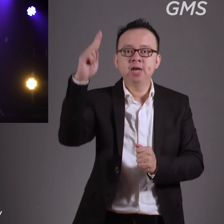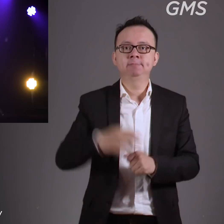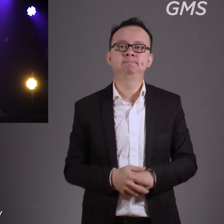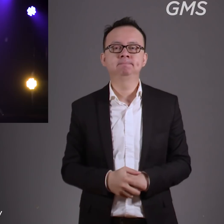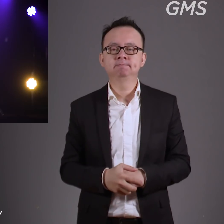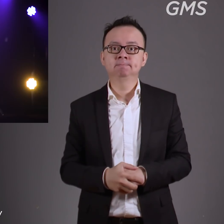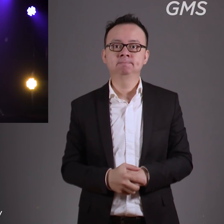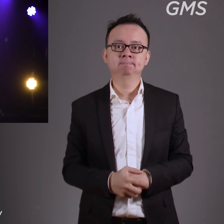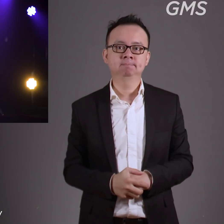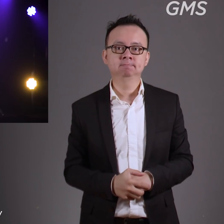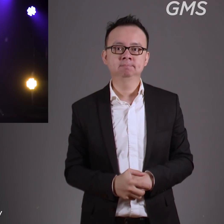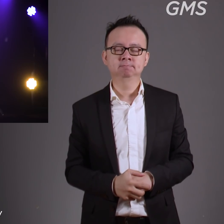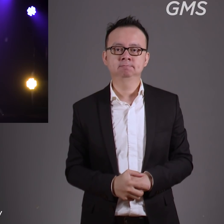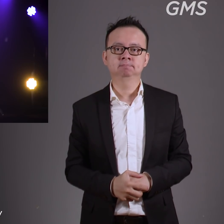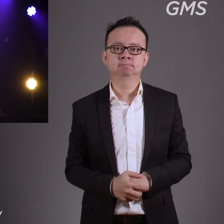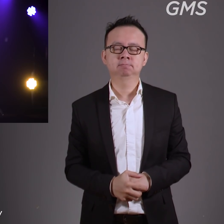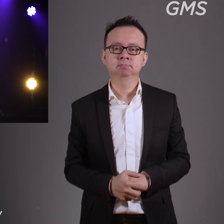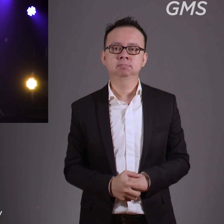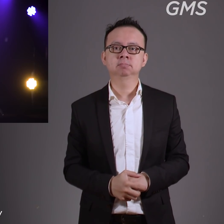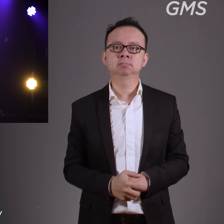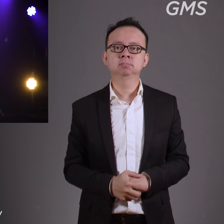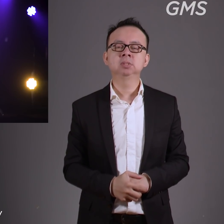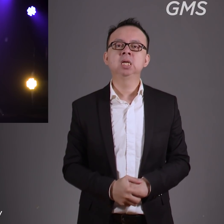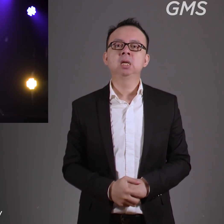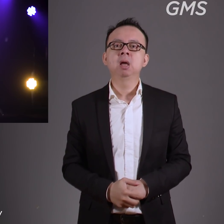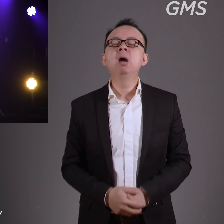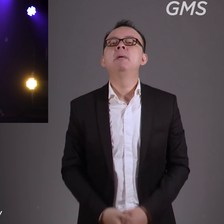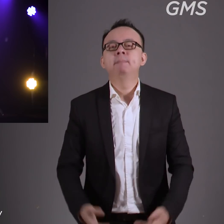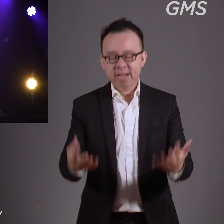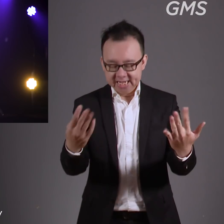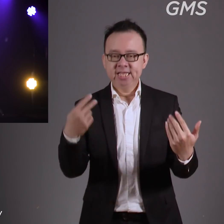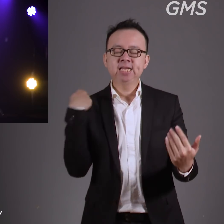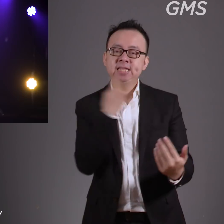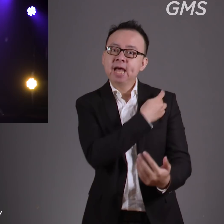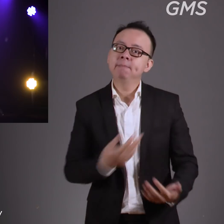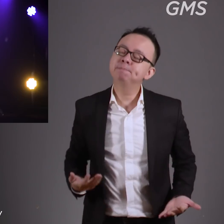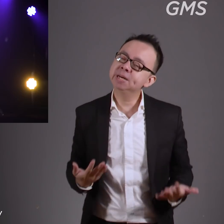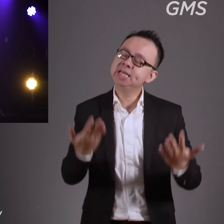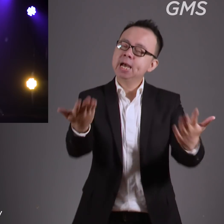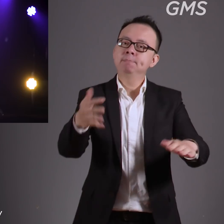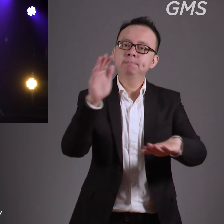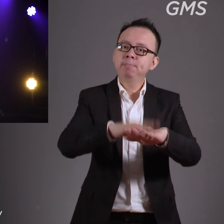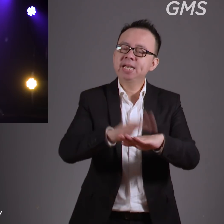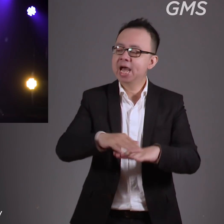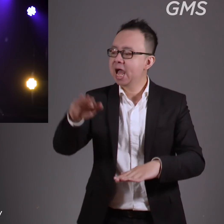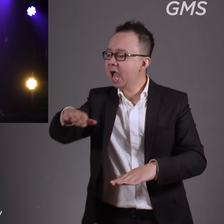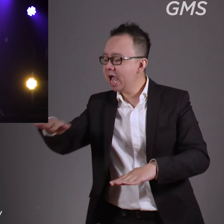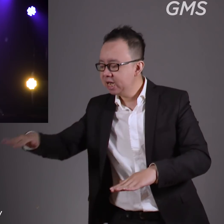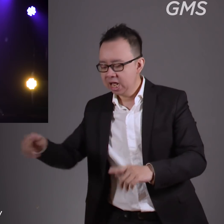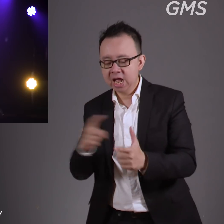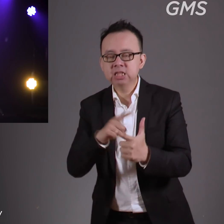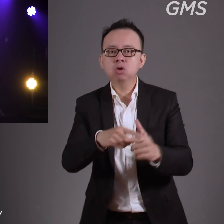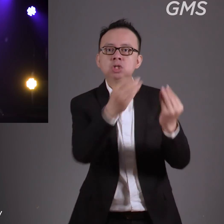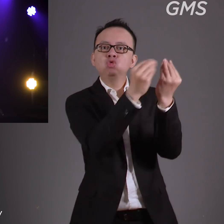Menteri. Apa yang kita bisa turunkan ke anak cucu kita? Ternyata pelajaran pertama daripada firman hari ini, berkat atau kutuk